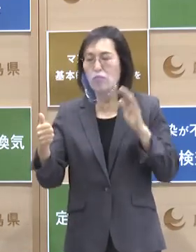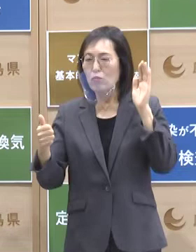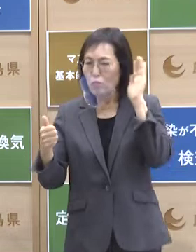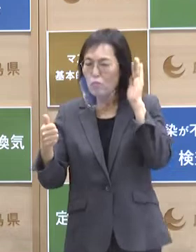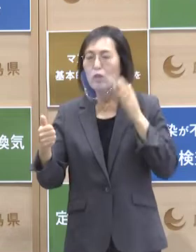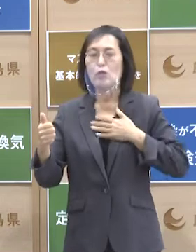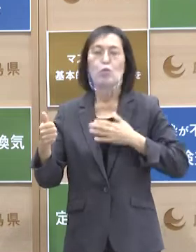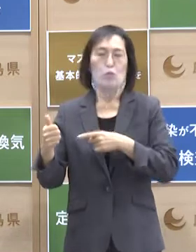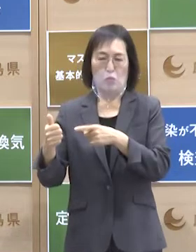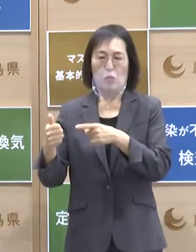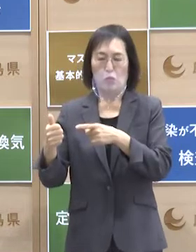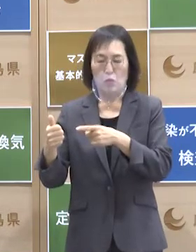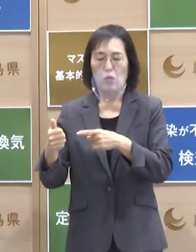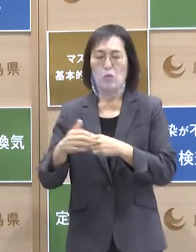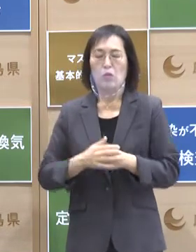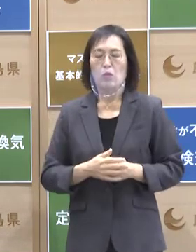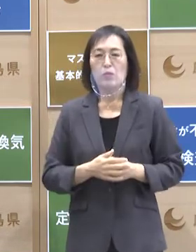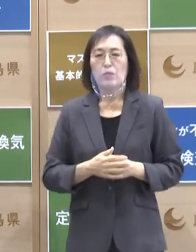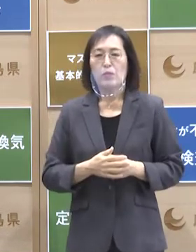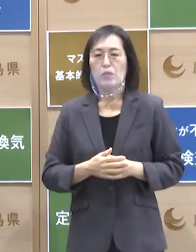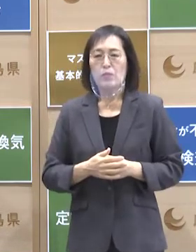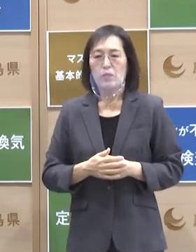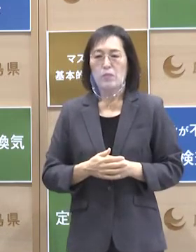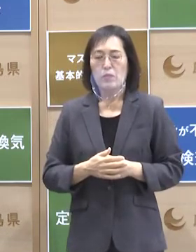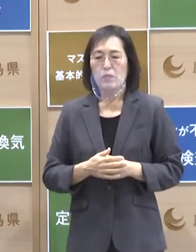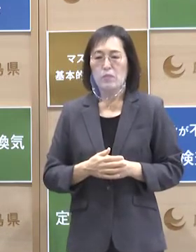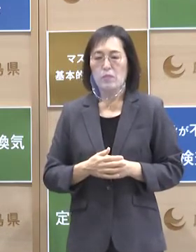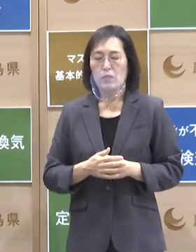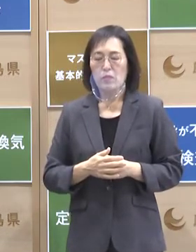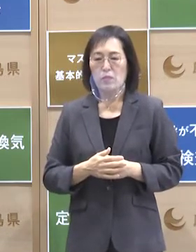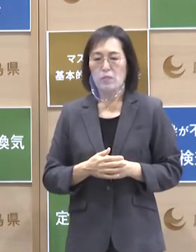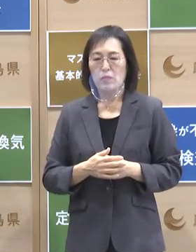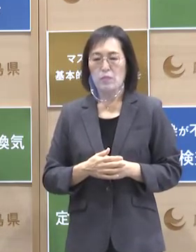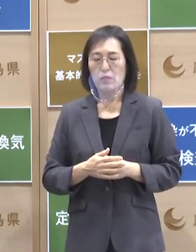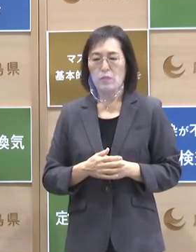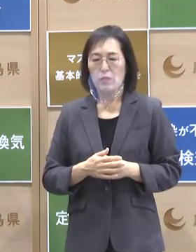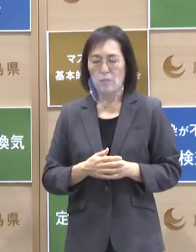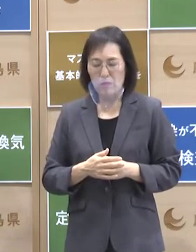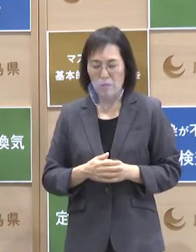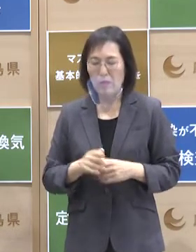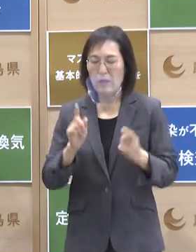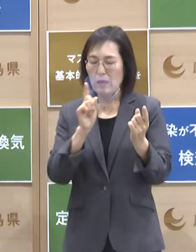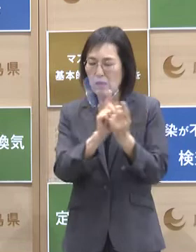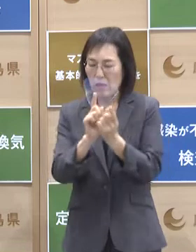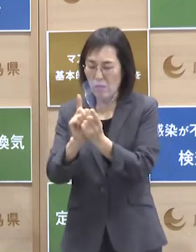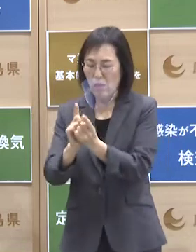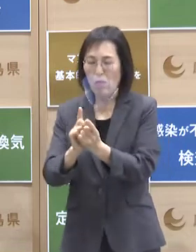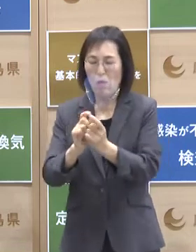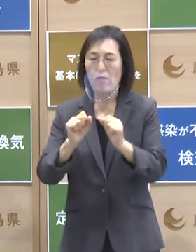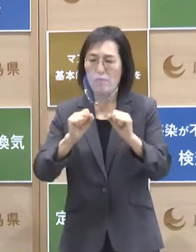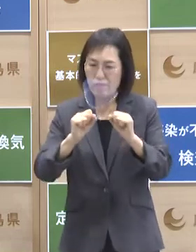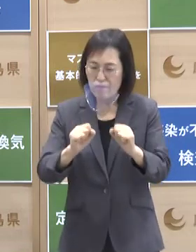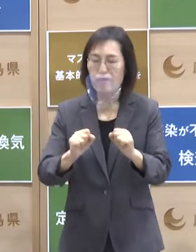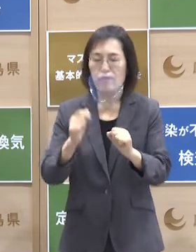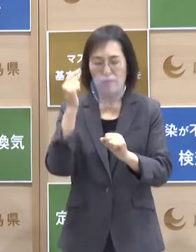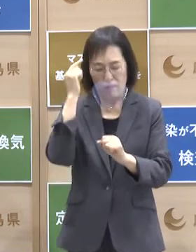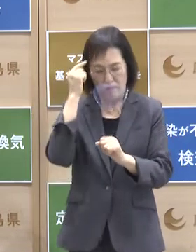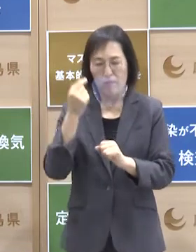に思うんですけれども、リーダーシップを発揮して対応をいただいているというふうに考えています